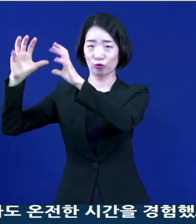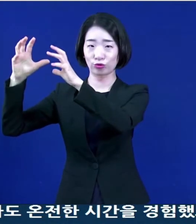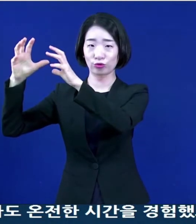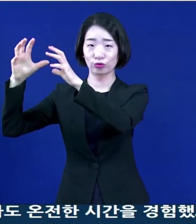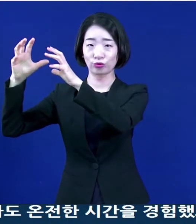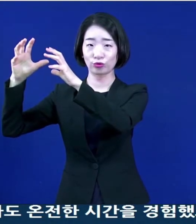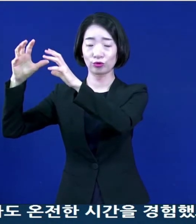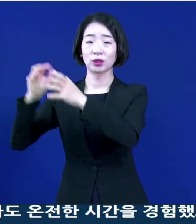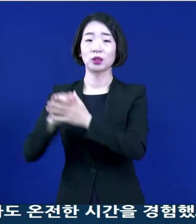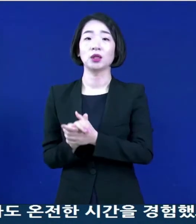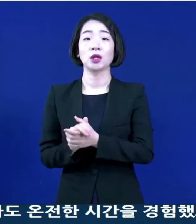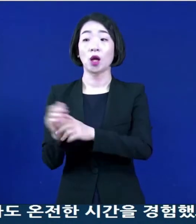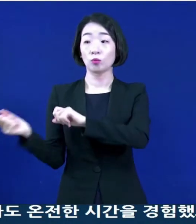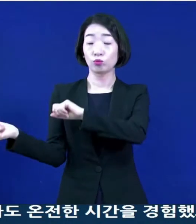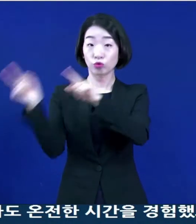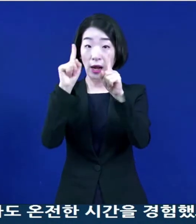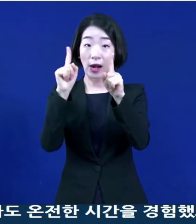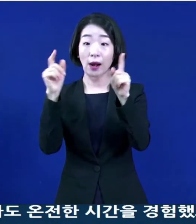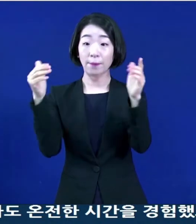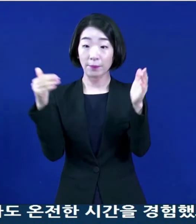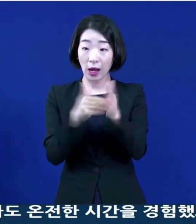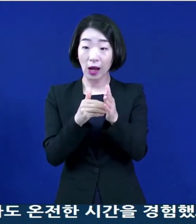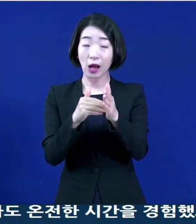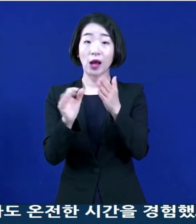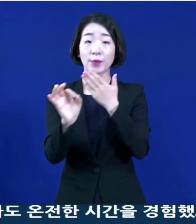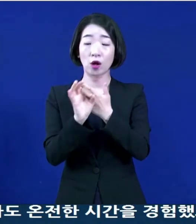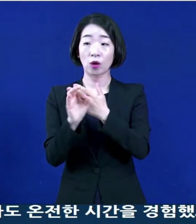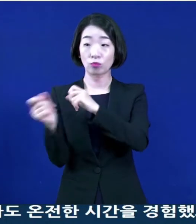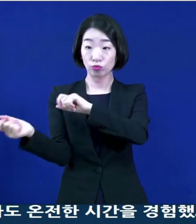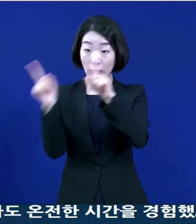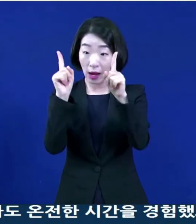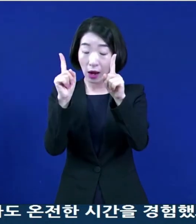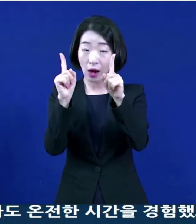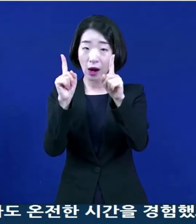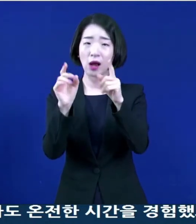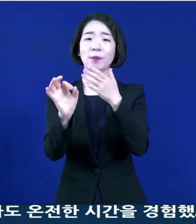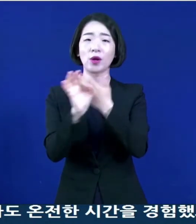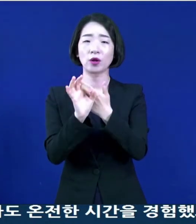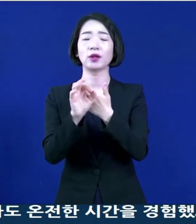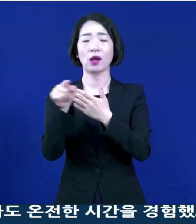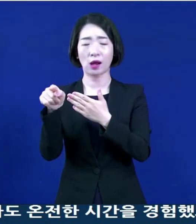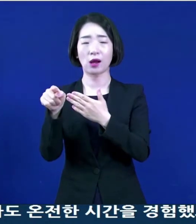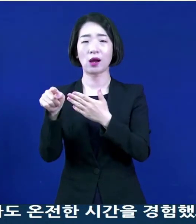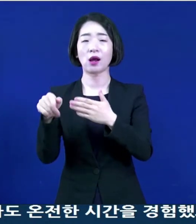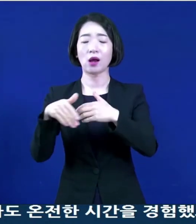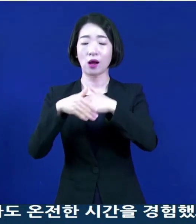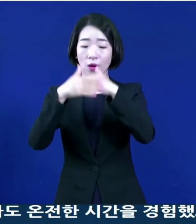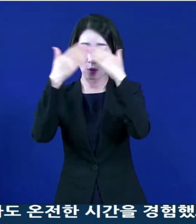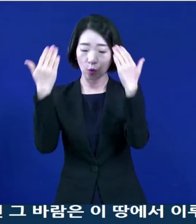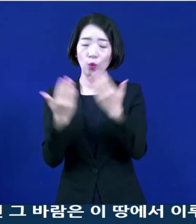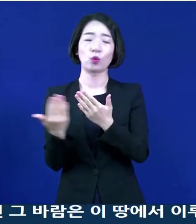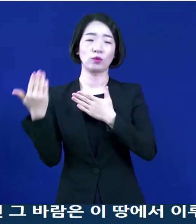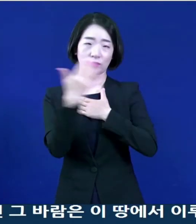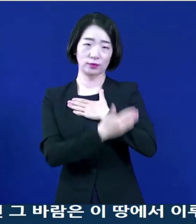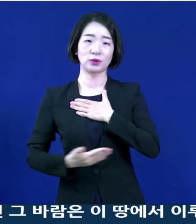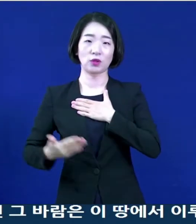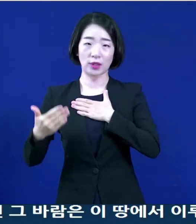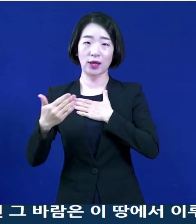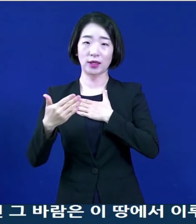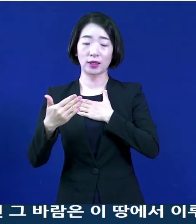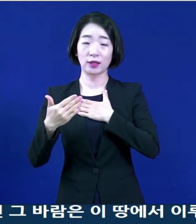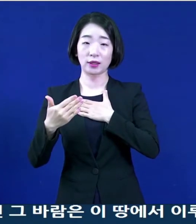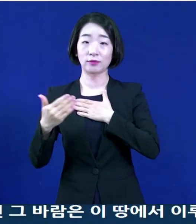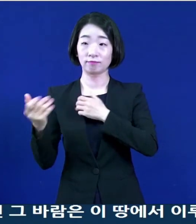부활이 있을 때, 부활을 경험하게 될 때 그 일이 일어나게 되는 것이죠. 예수님의